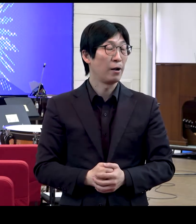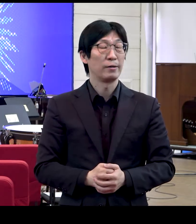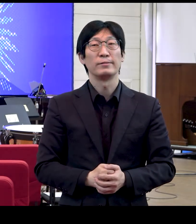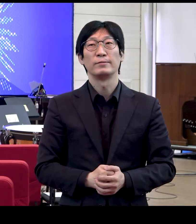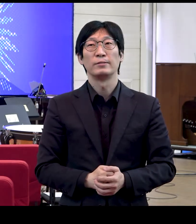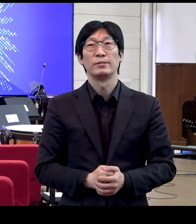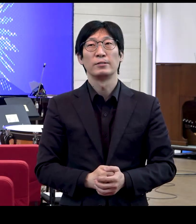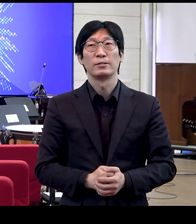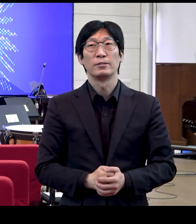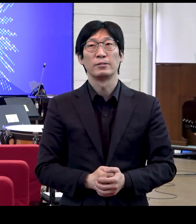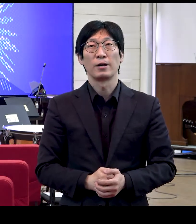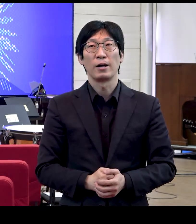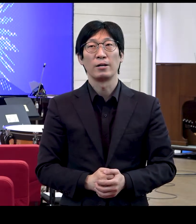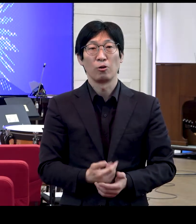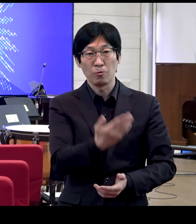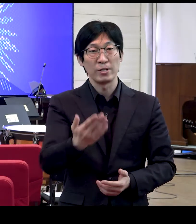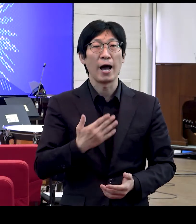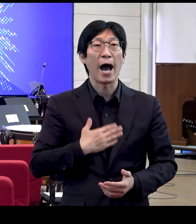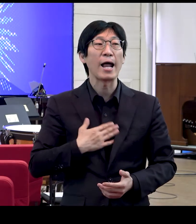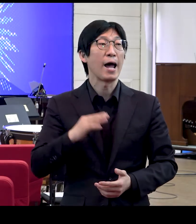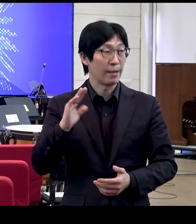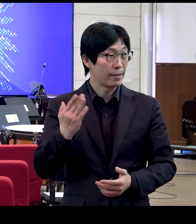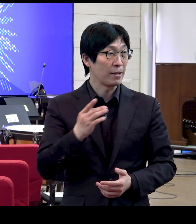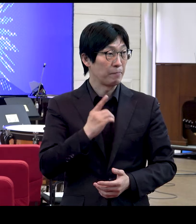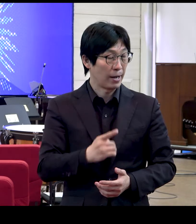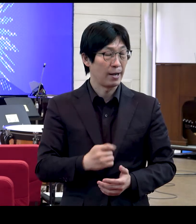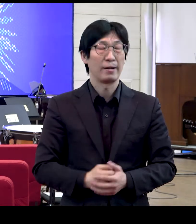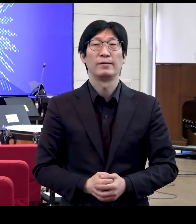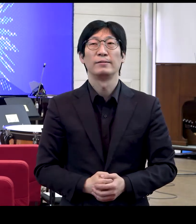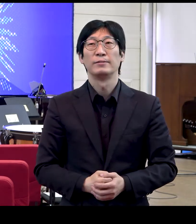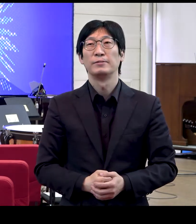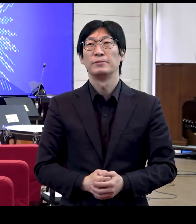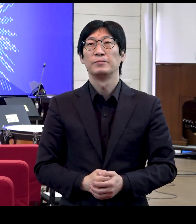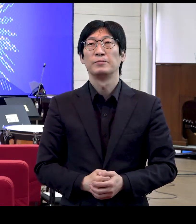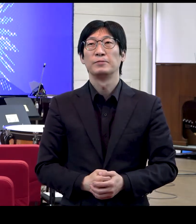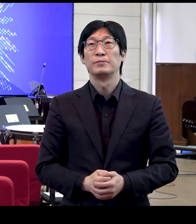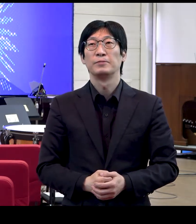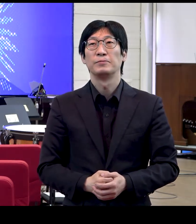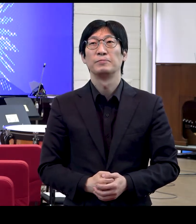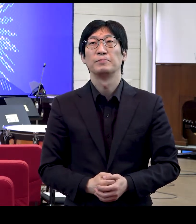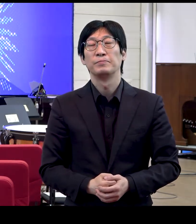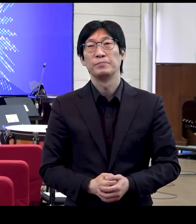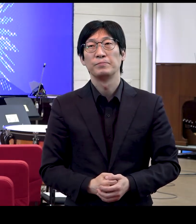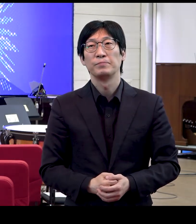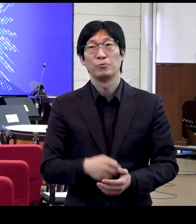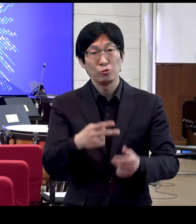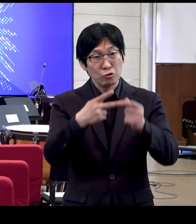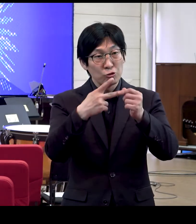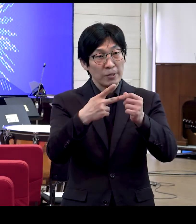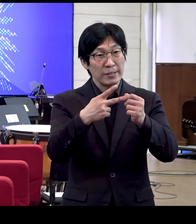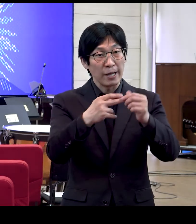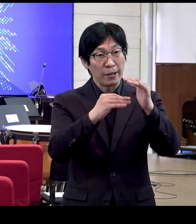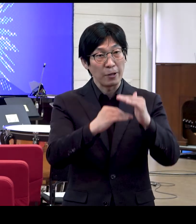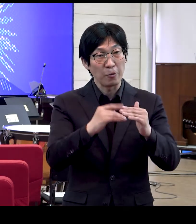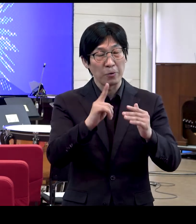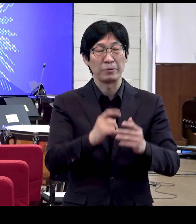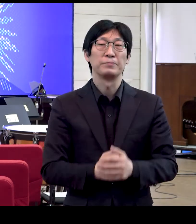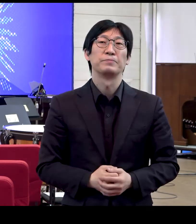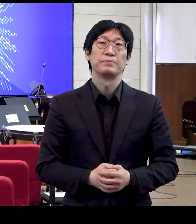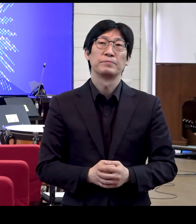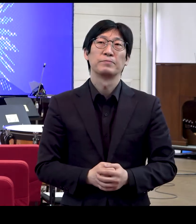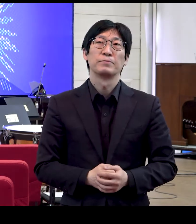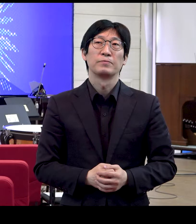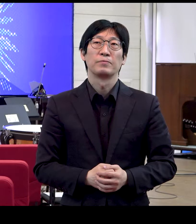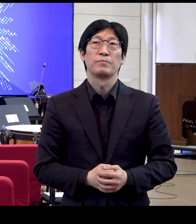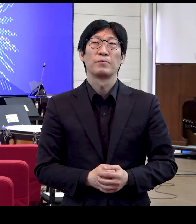겁니다. 이것이 우리가 여기서 볼 수 있는 중요한 사실이죠. 자, 두 번째 또